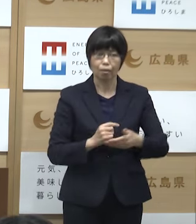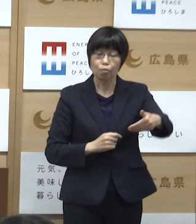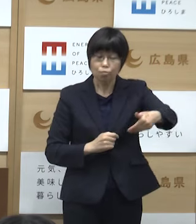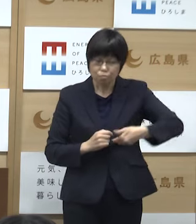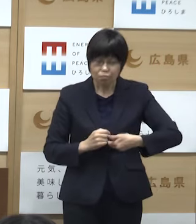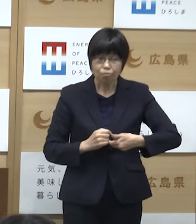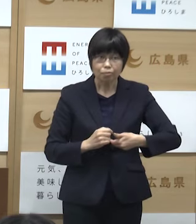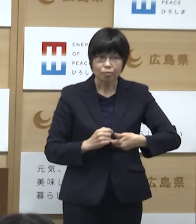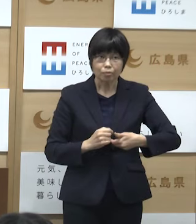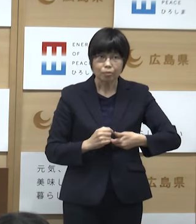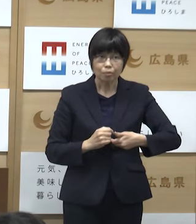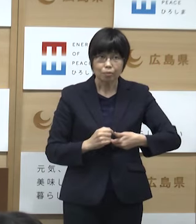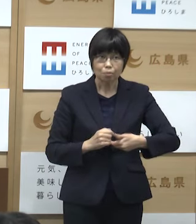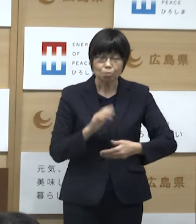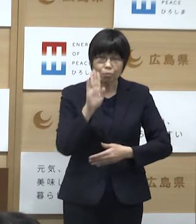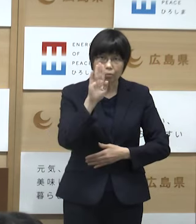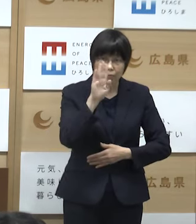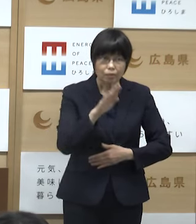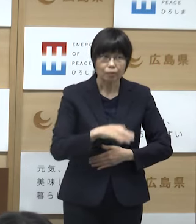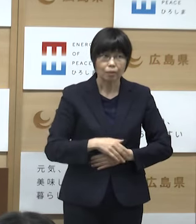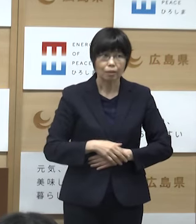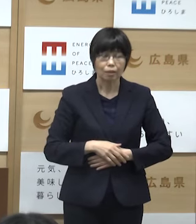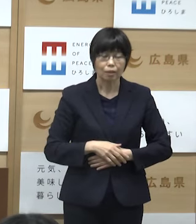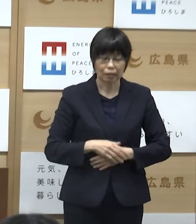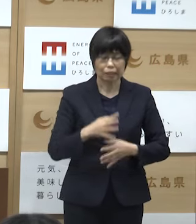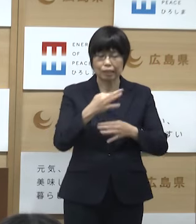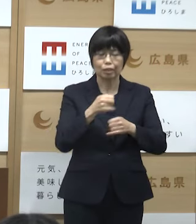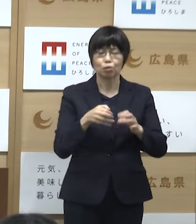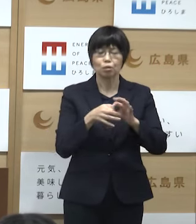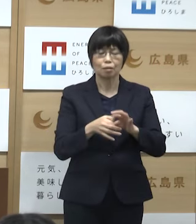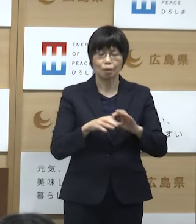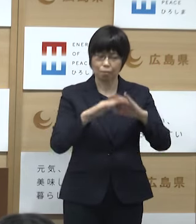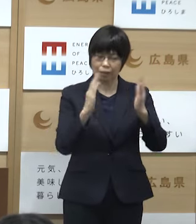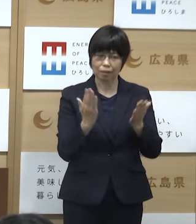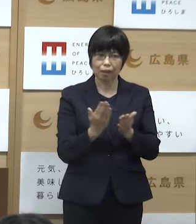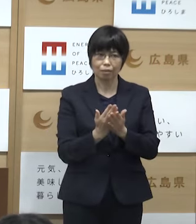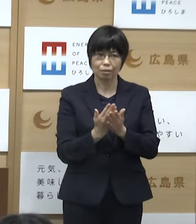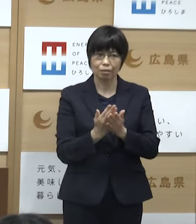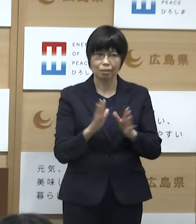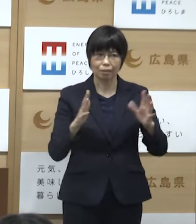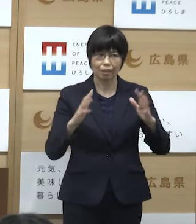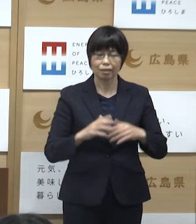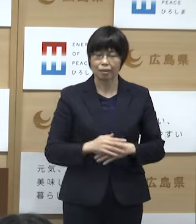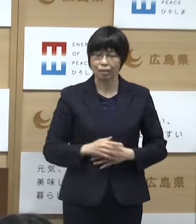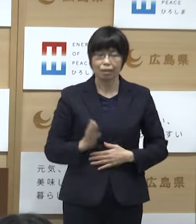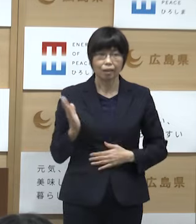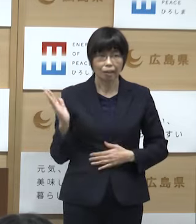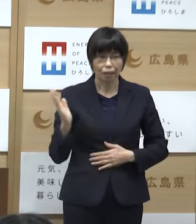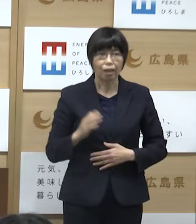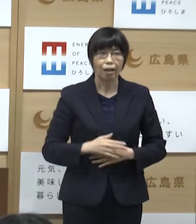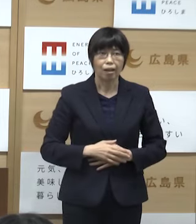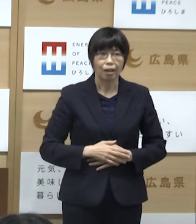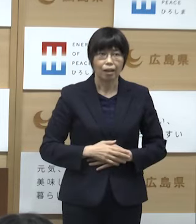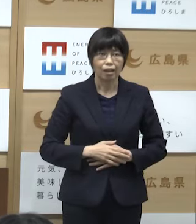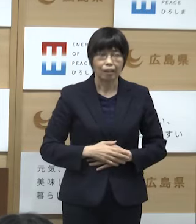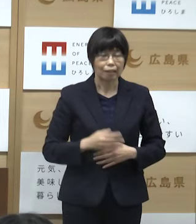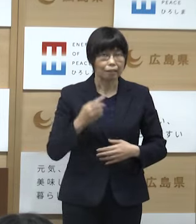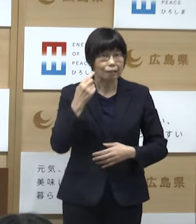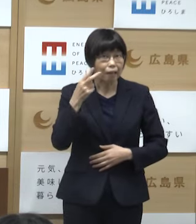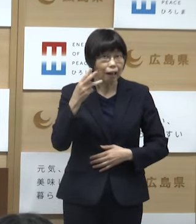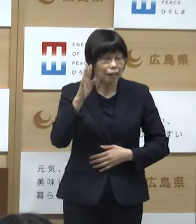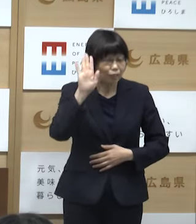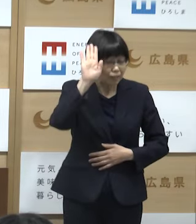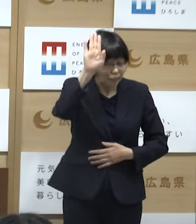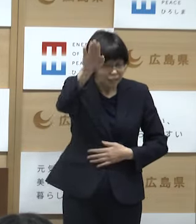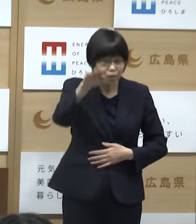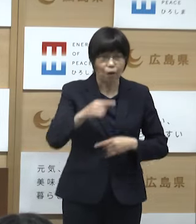ういうレベルだったら何とも言えない。 具体的な日にちは何もない。 常識に考えて、そんな何ヶ月先の話とか